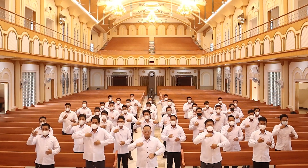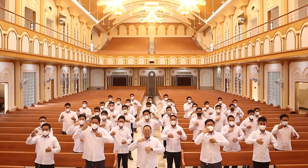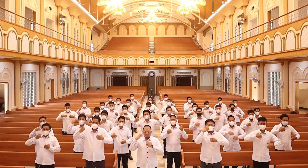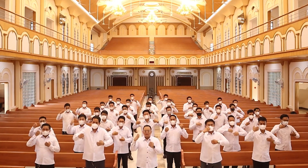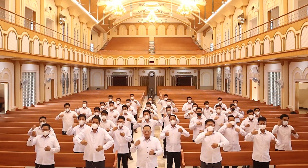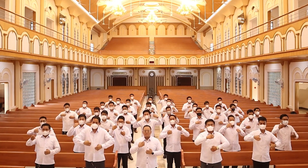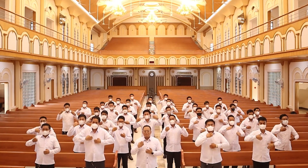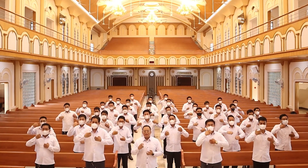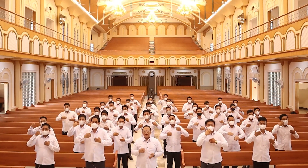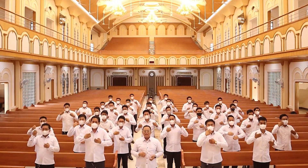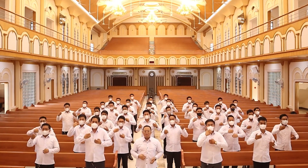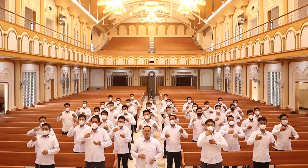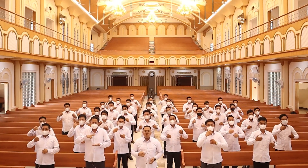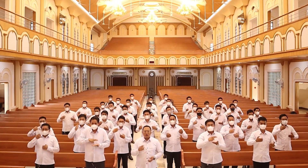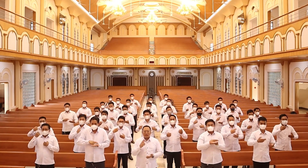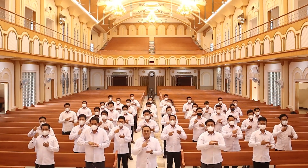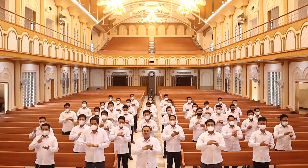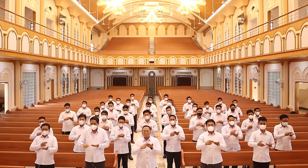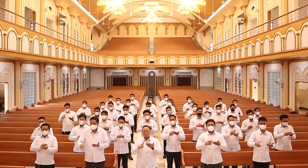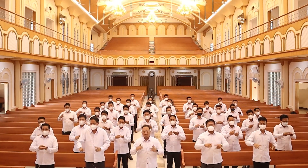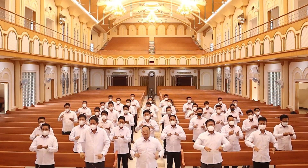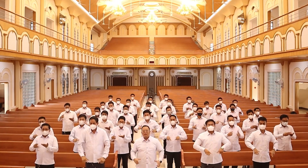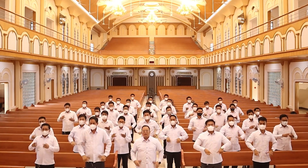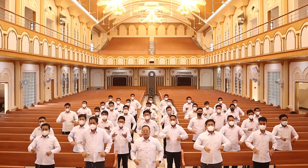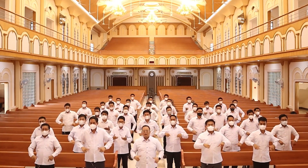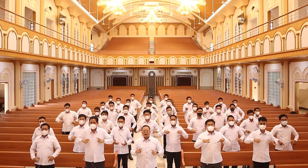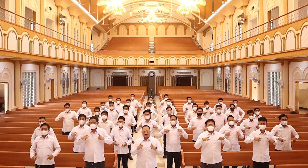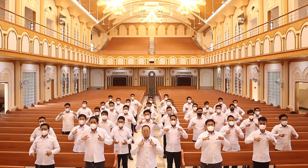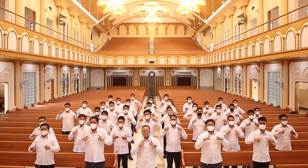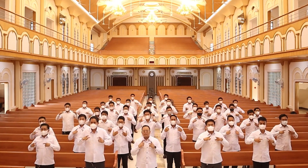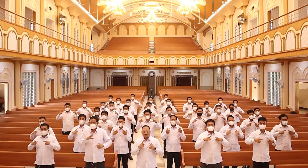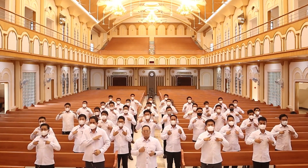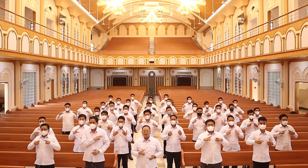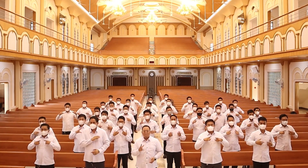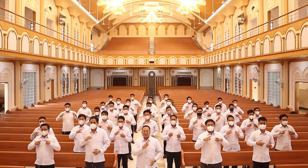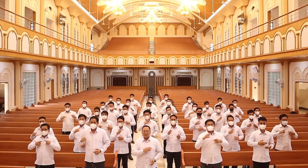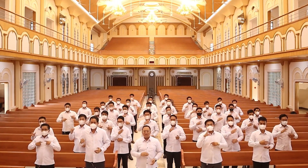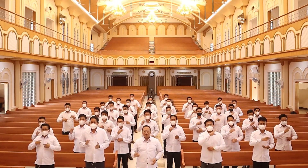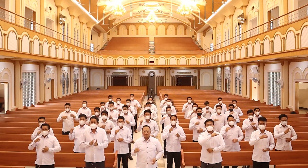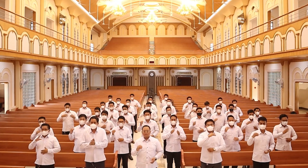sa banal na pamumuhay at masiglang mga paglilingkod.